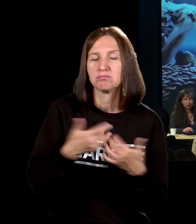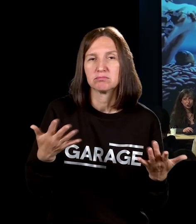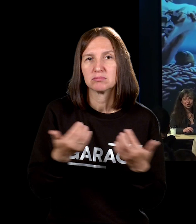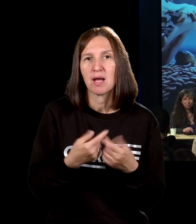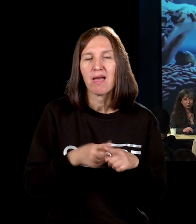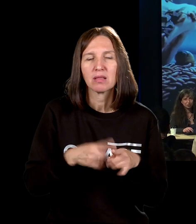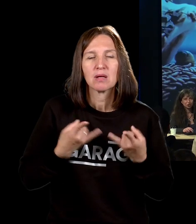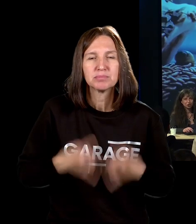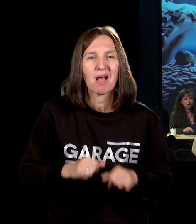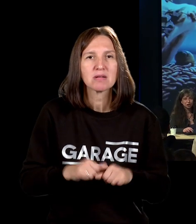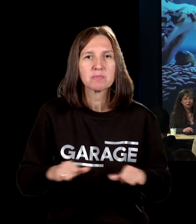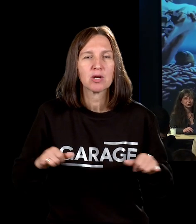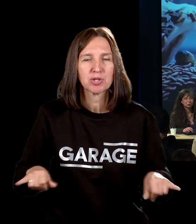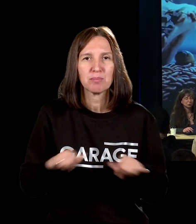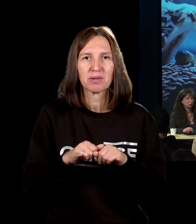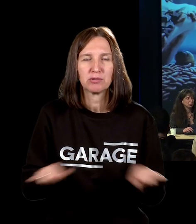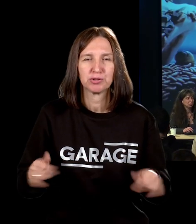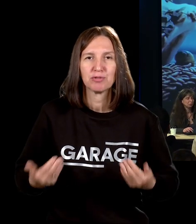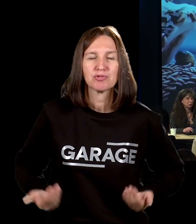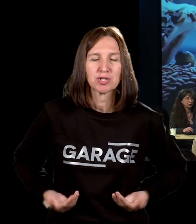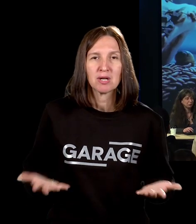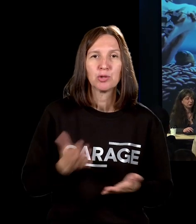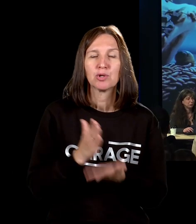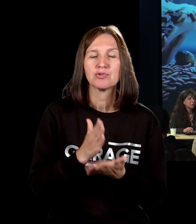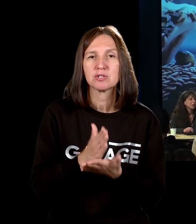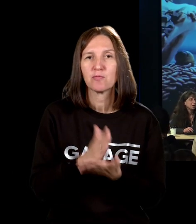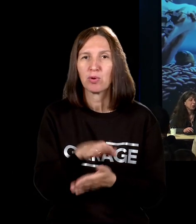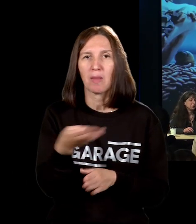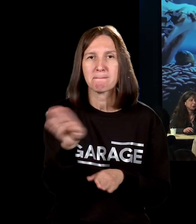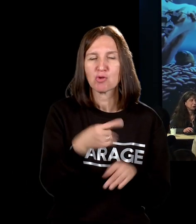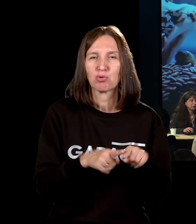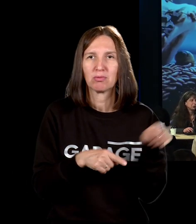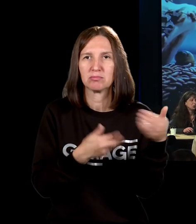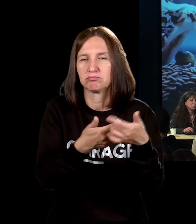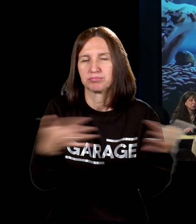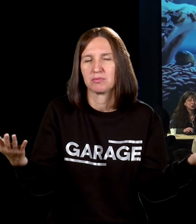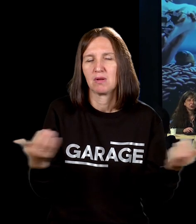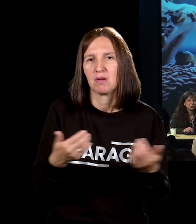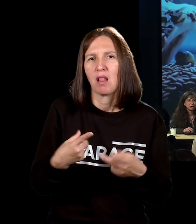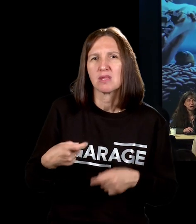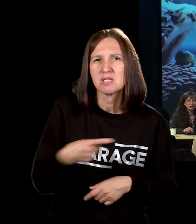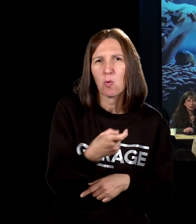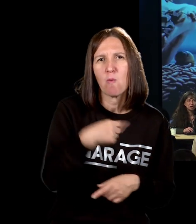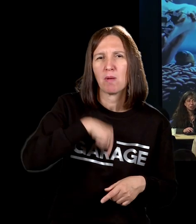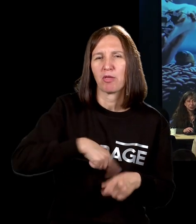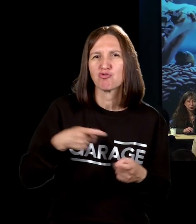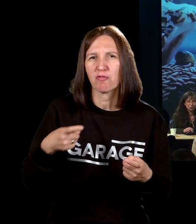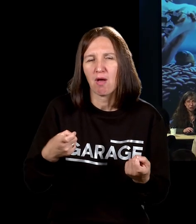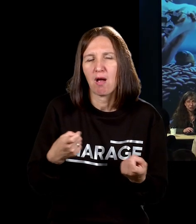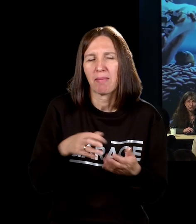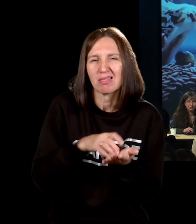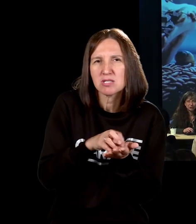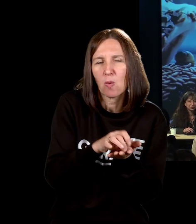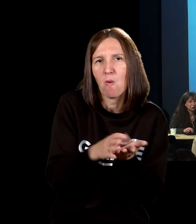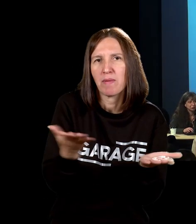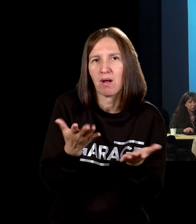огромное размножение и продолжение жизни, которое существует между всеми этими насекомыми, червями, личинками,